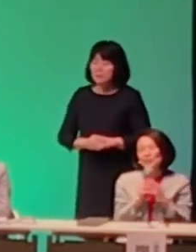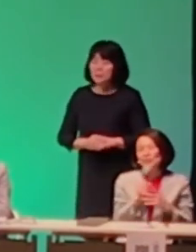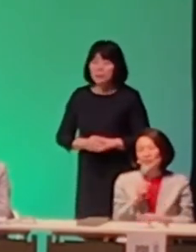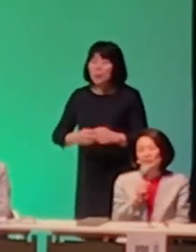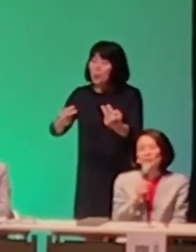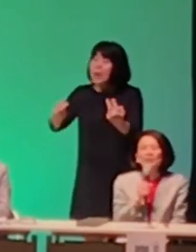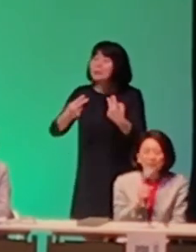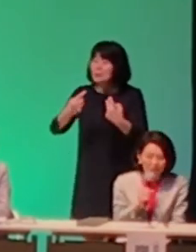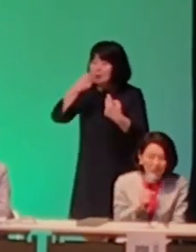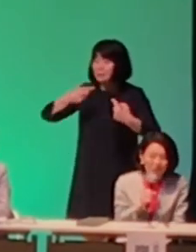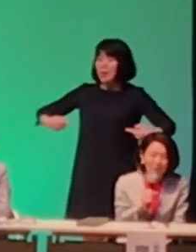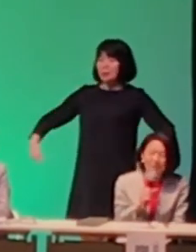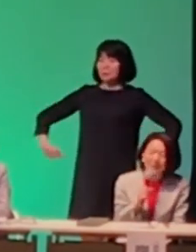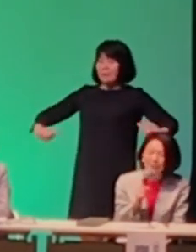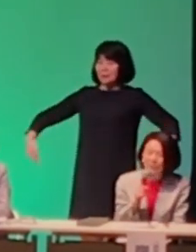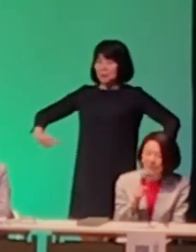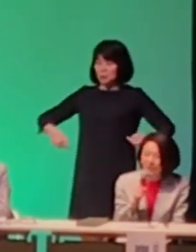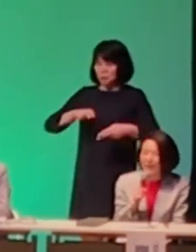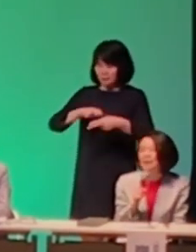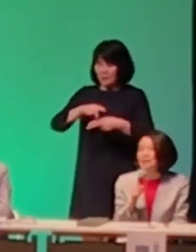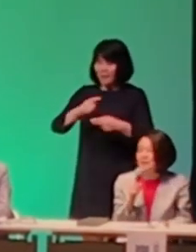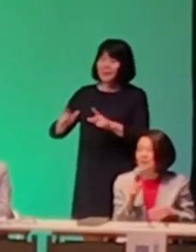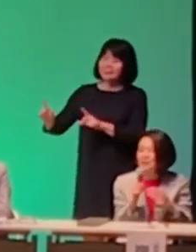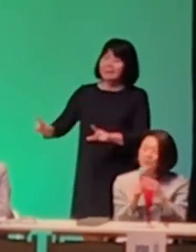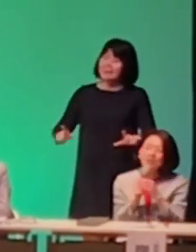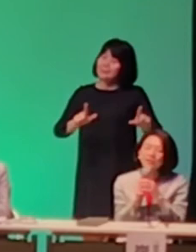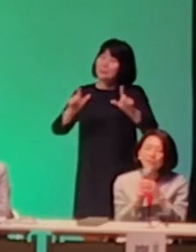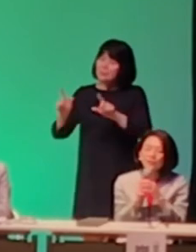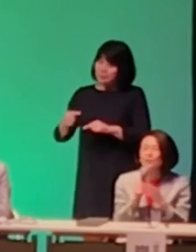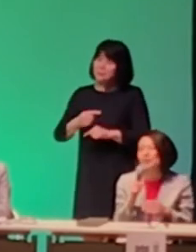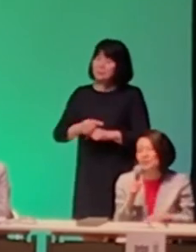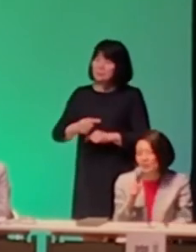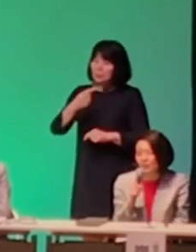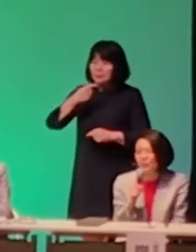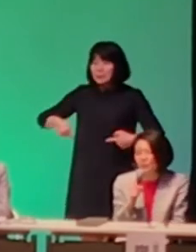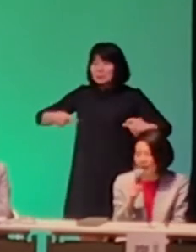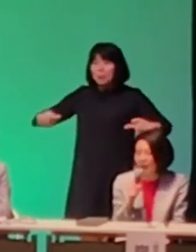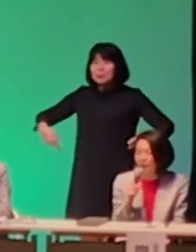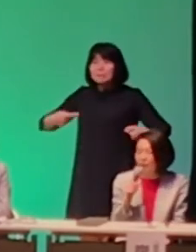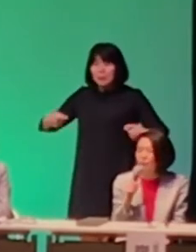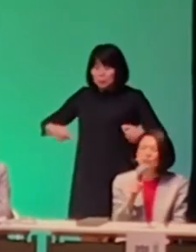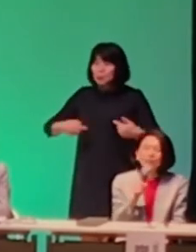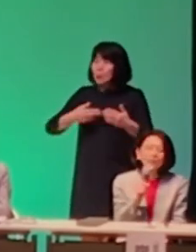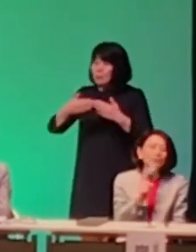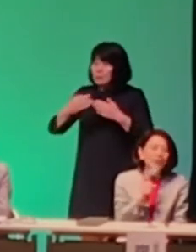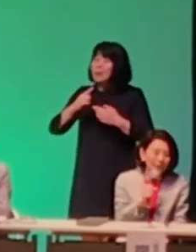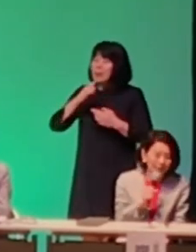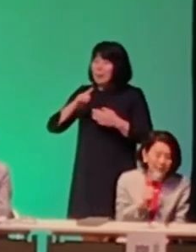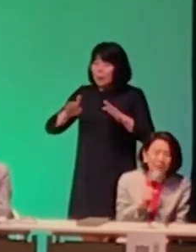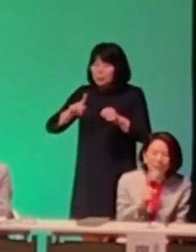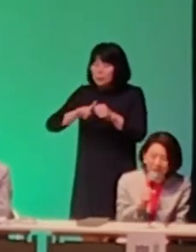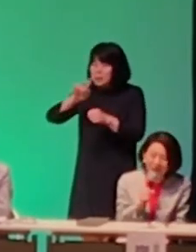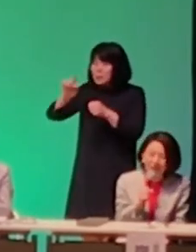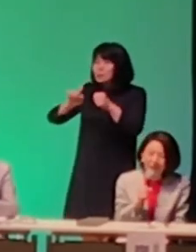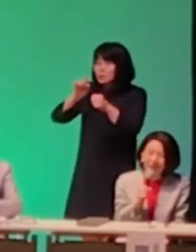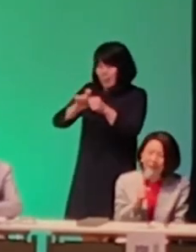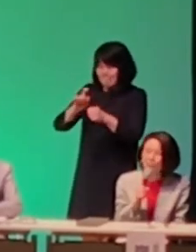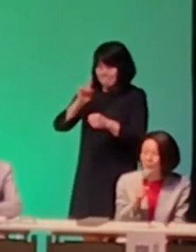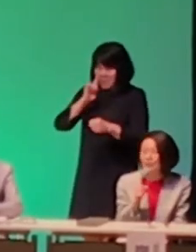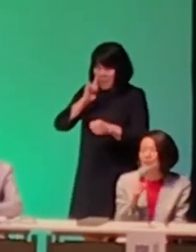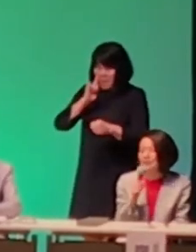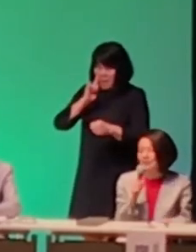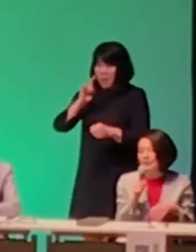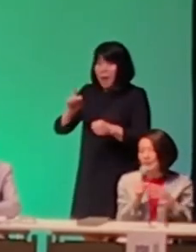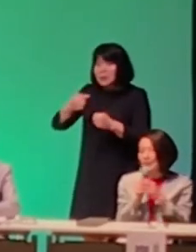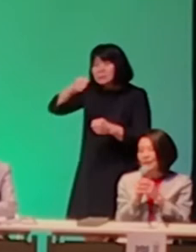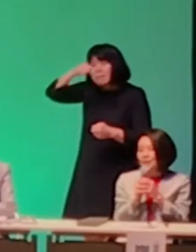覧のように私は車椅子に乗って今生活をしているわけなんですが、実は私の車椅子歴というのは今年で10年が過ぎました。ある